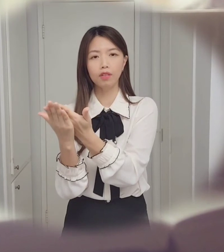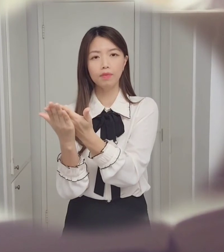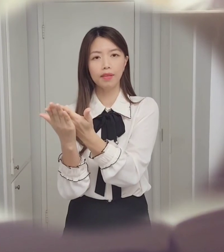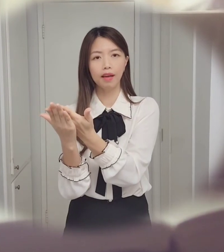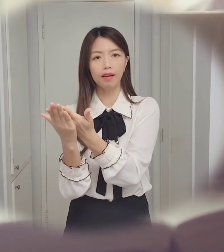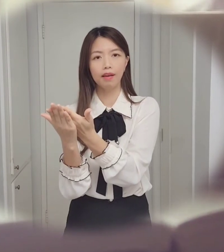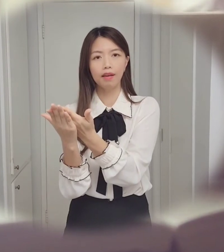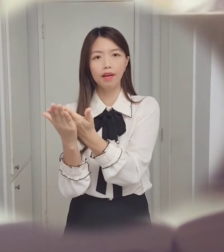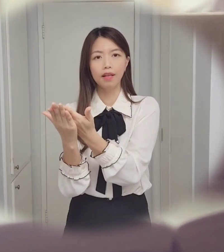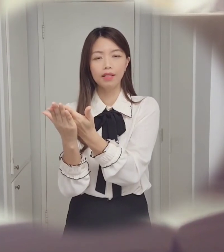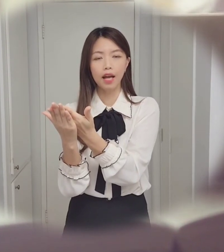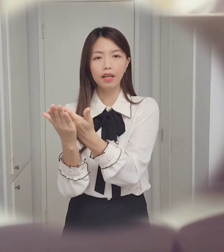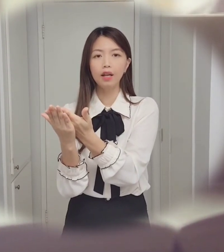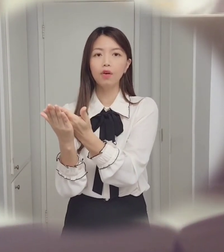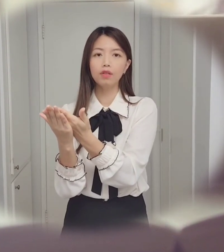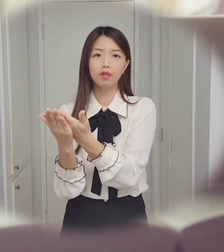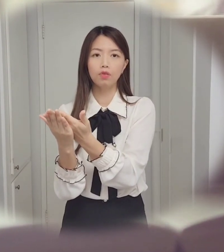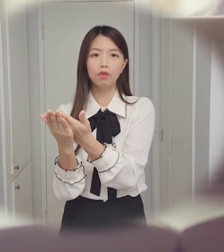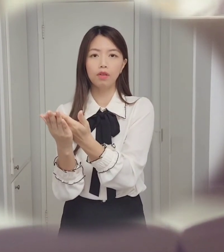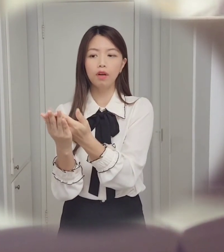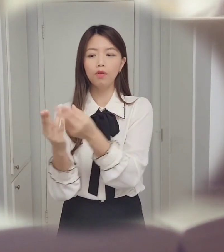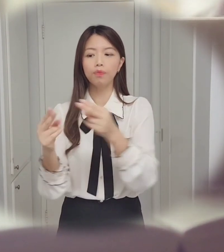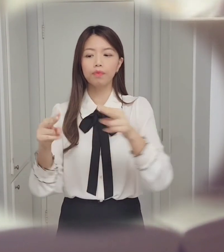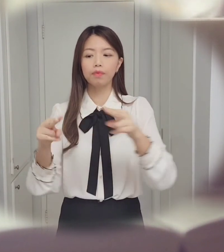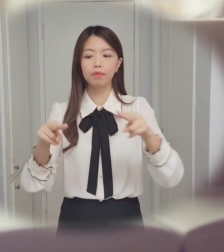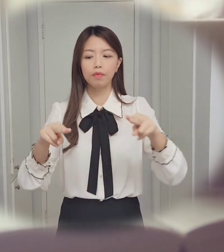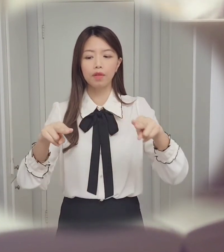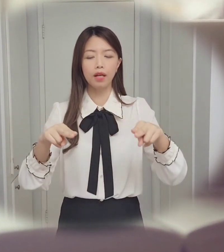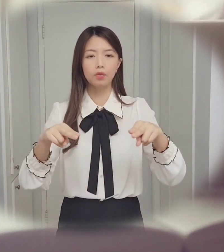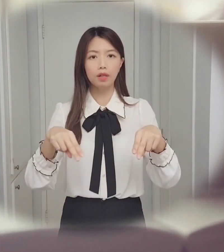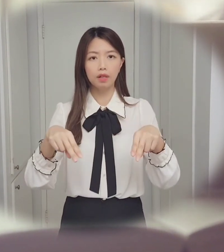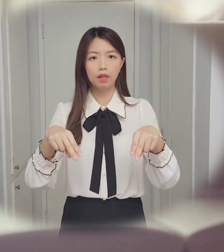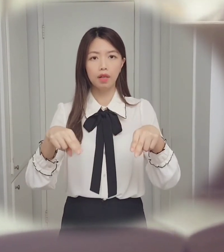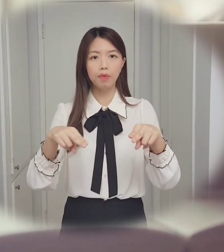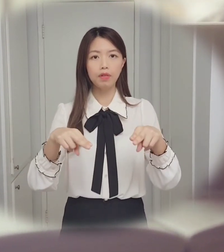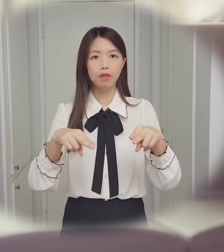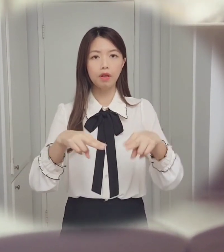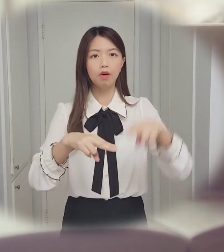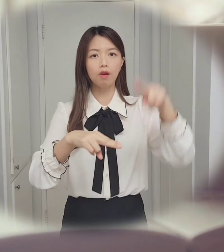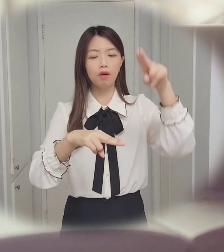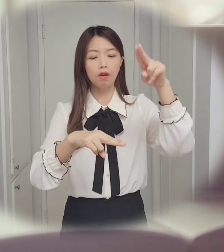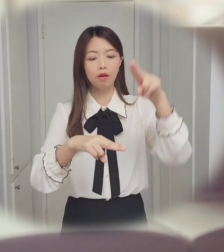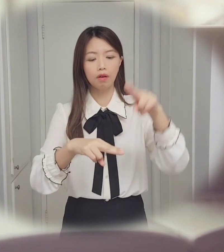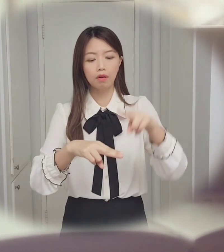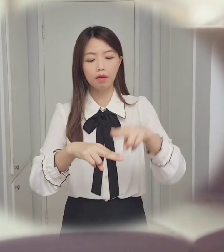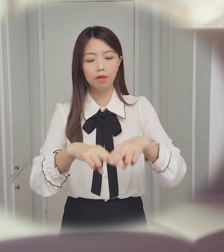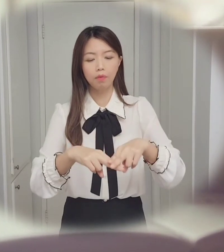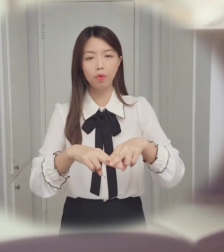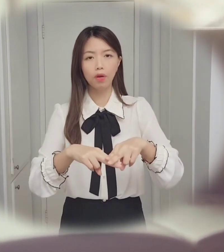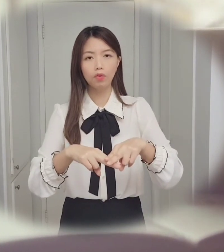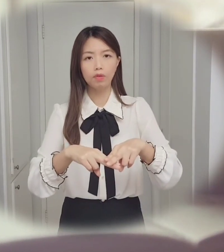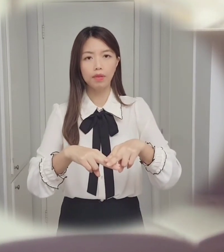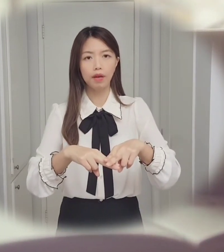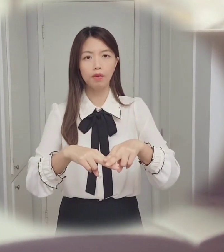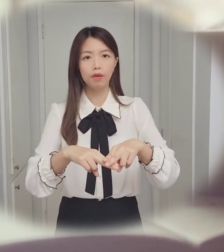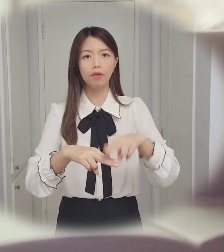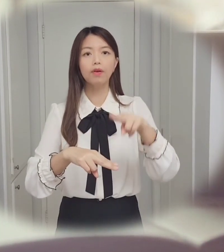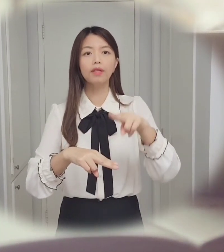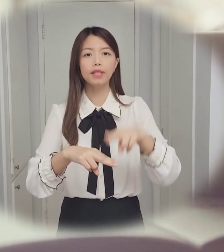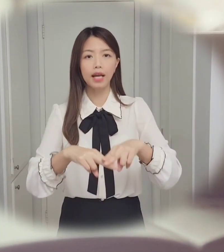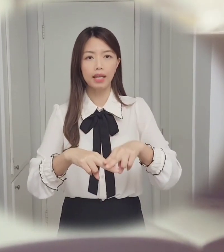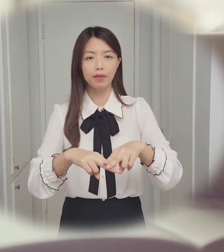소중하다 이런 뜻입니다. 자리라고 하는 뜻의 수어는요, 양손 이렇게 펴셔서 포개해 주시면